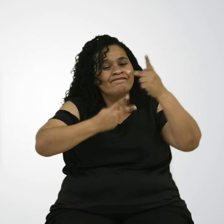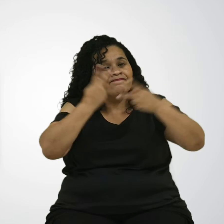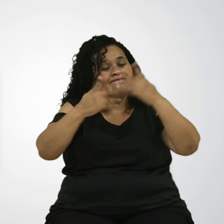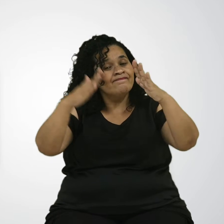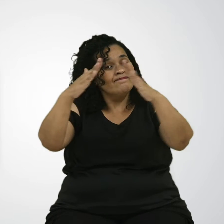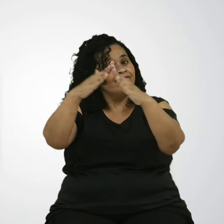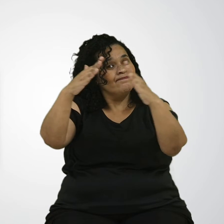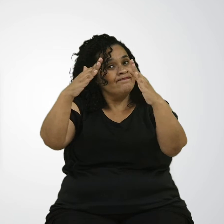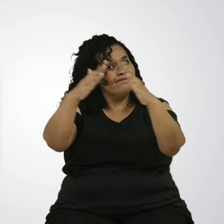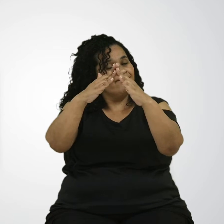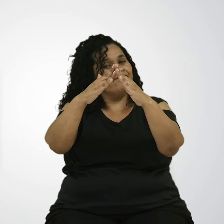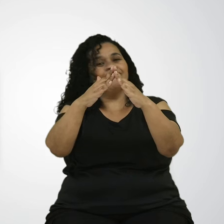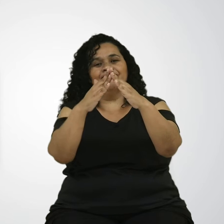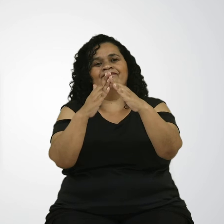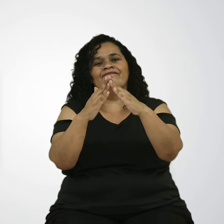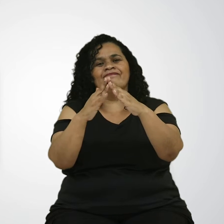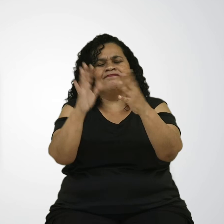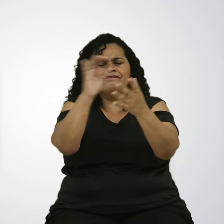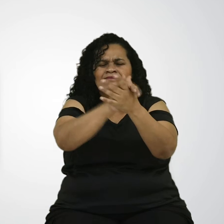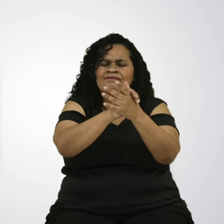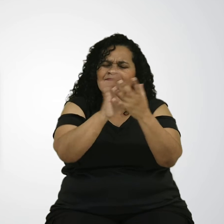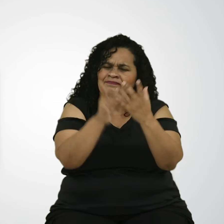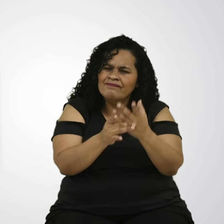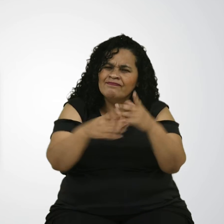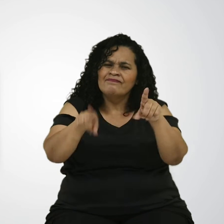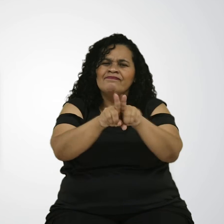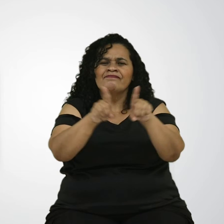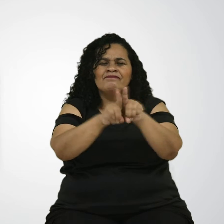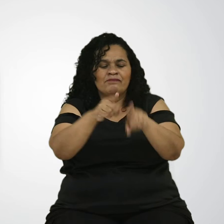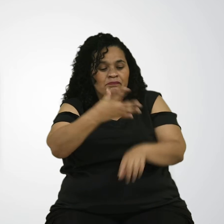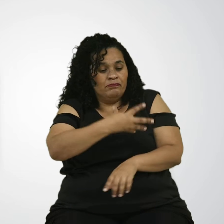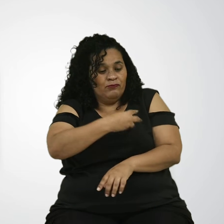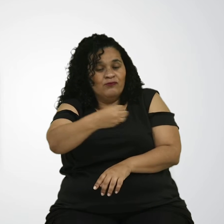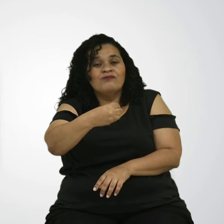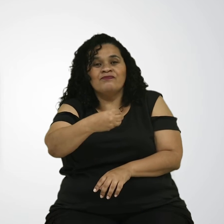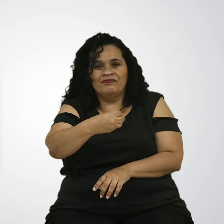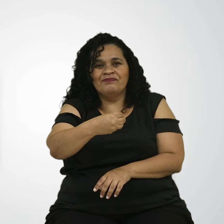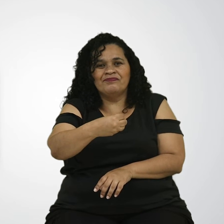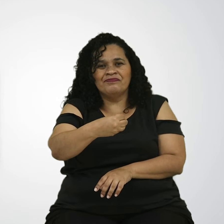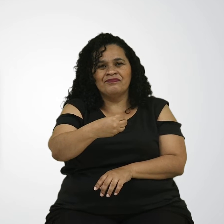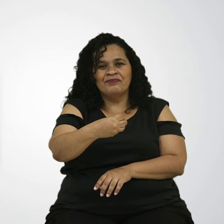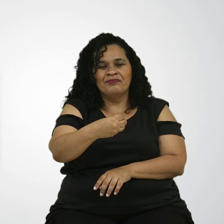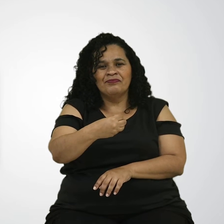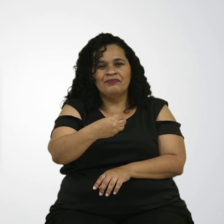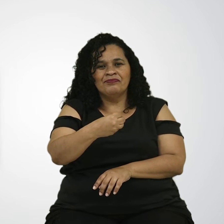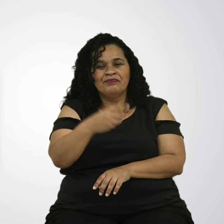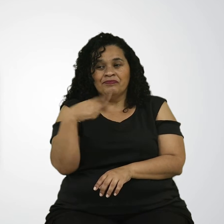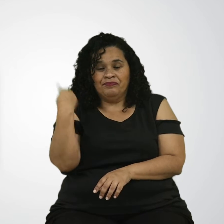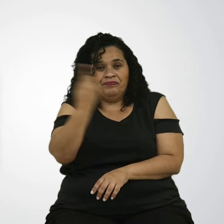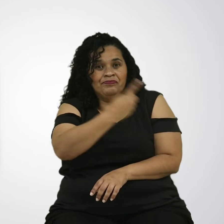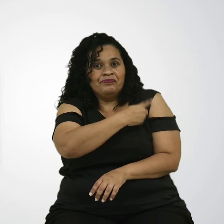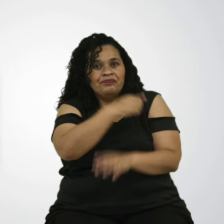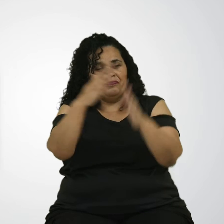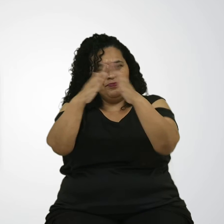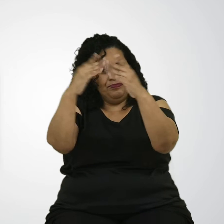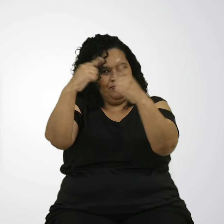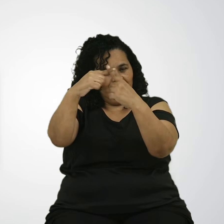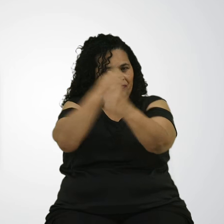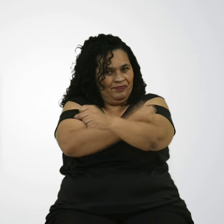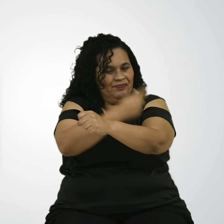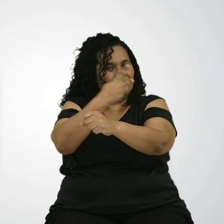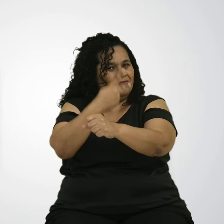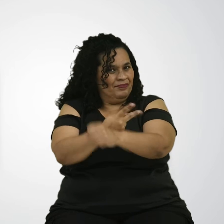mais uma vez estamos falando de casamento, mais uma vez estamos falando de filhos. E aí, como bons pentecostais que